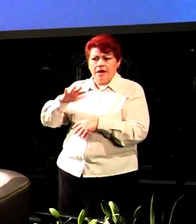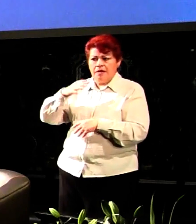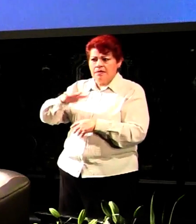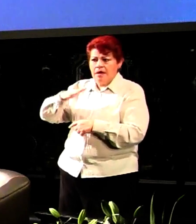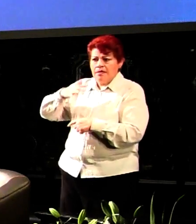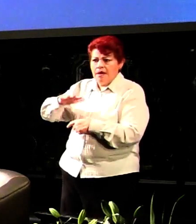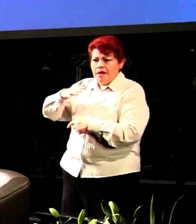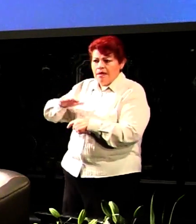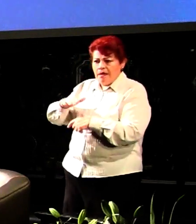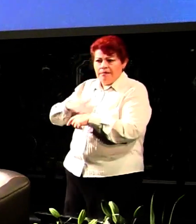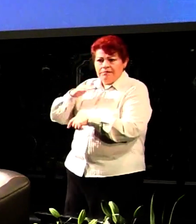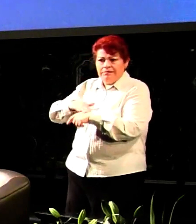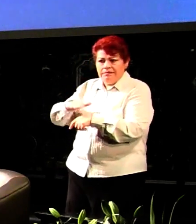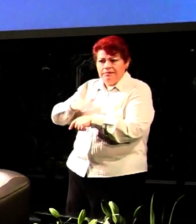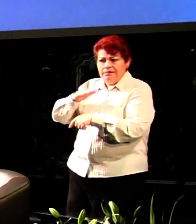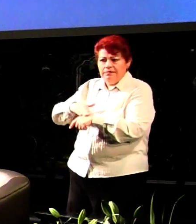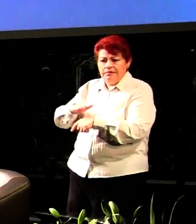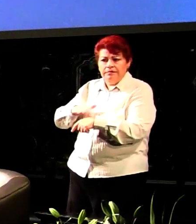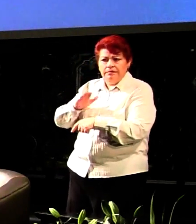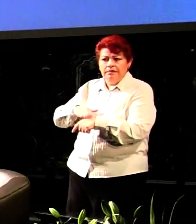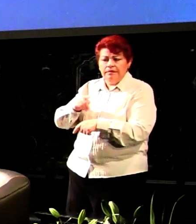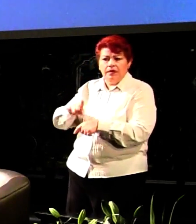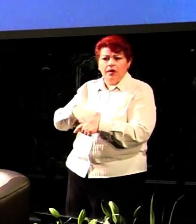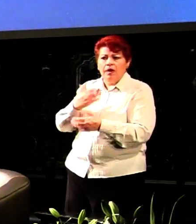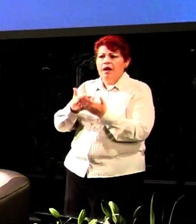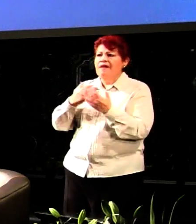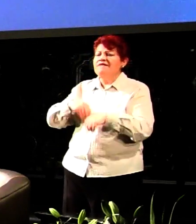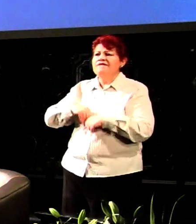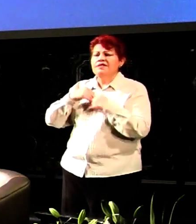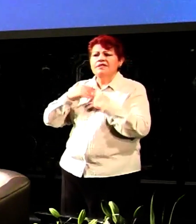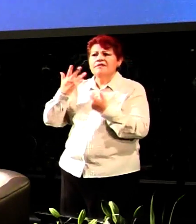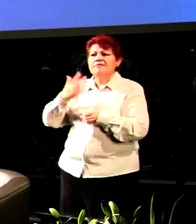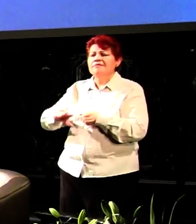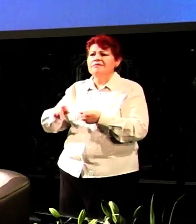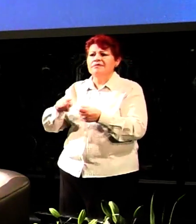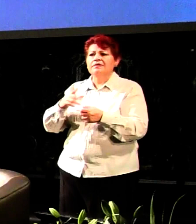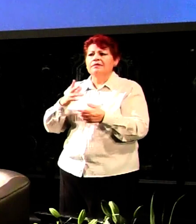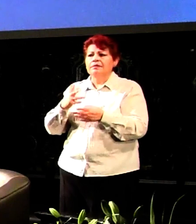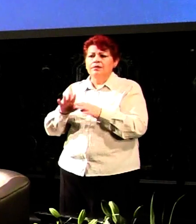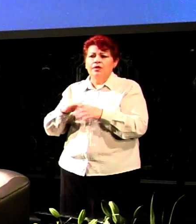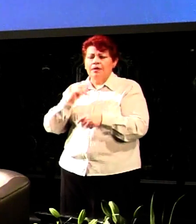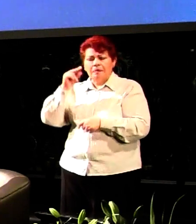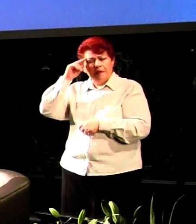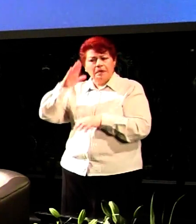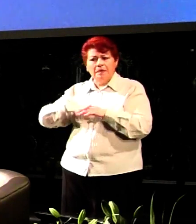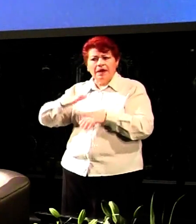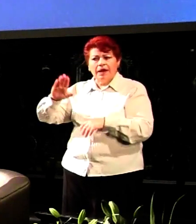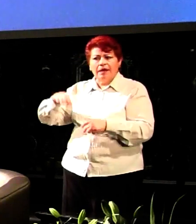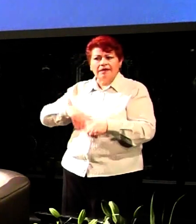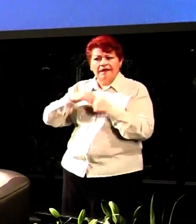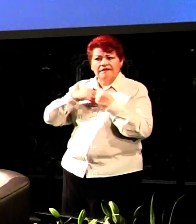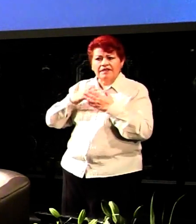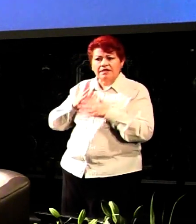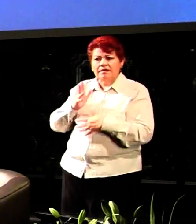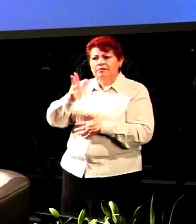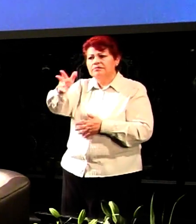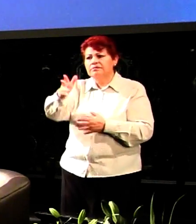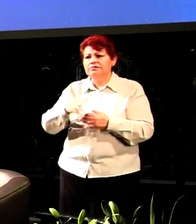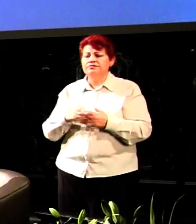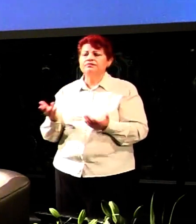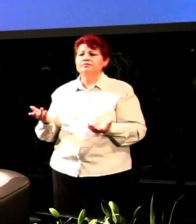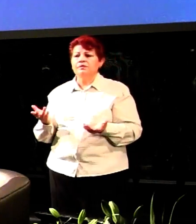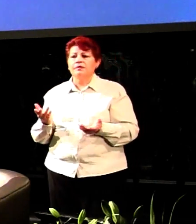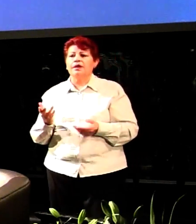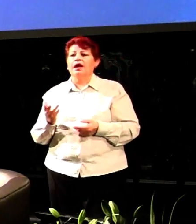mejores calificaciones. ¿Por qué no sacó 10 en la vida? ¿Por qué no siempre era el más inteligente en la vida? Y